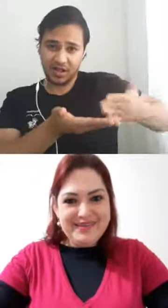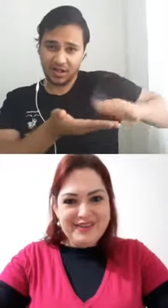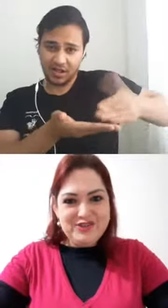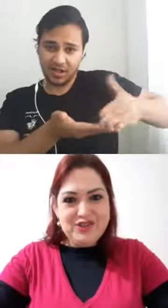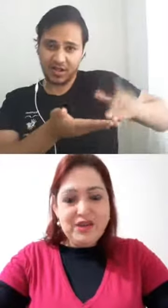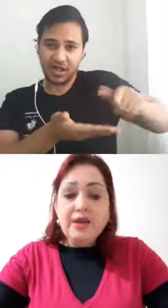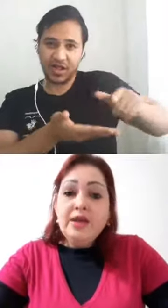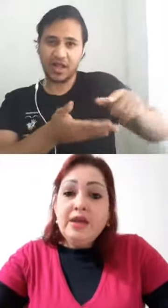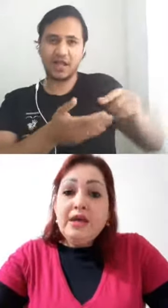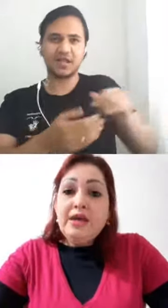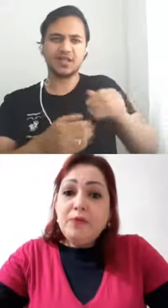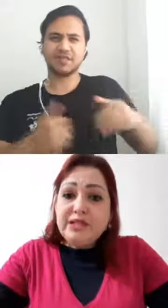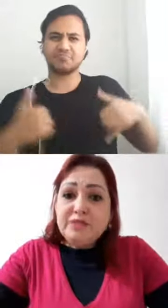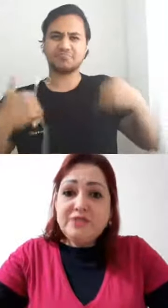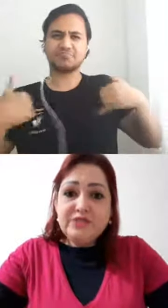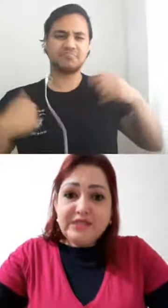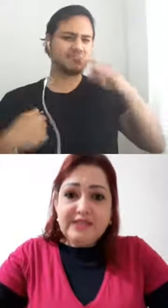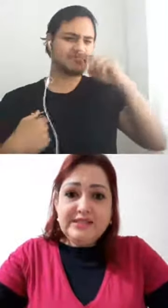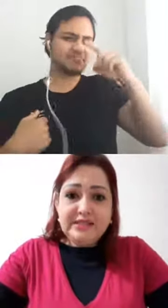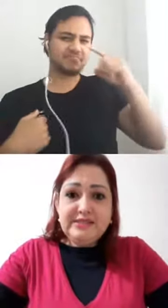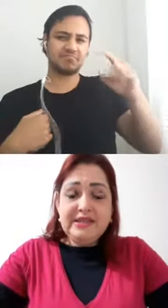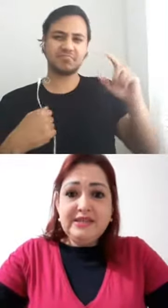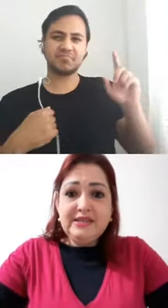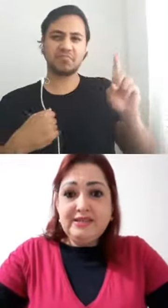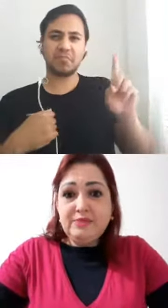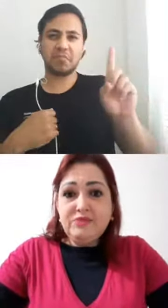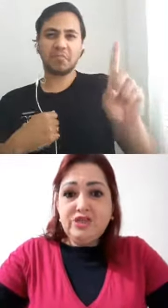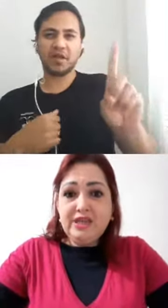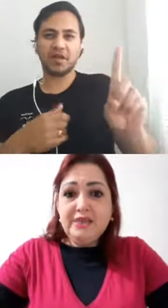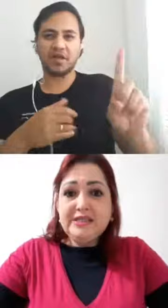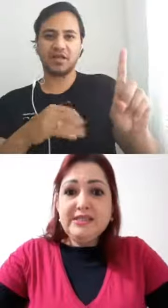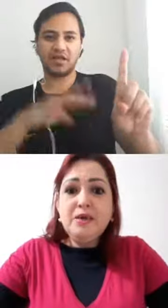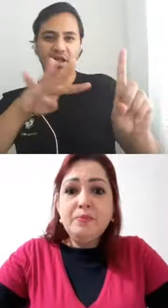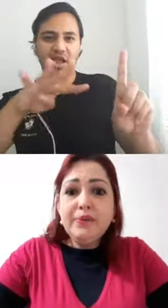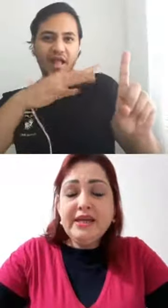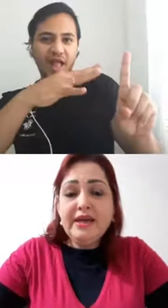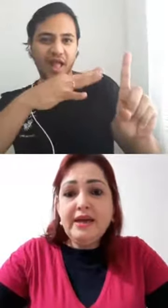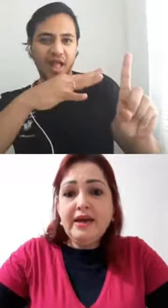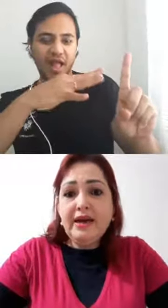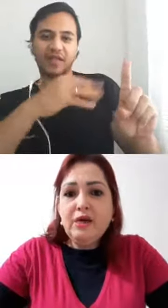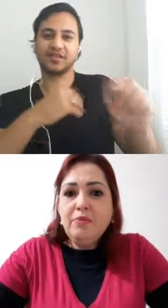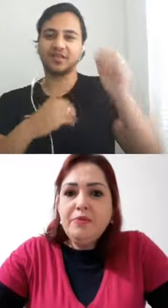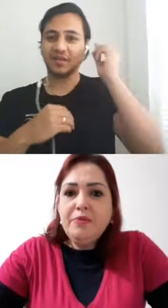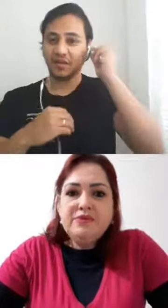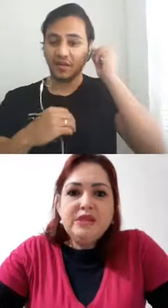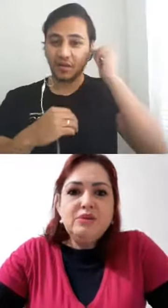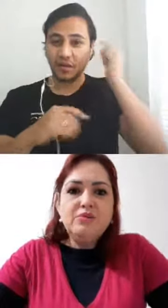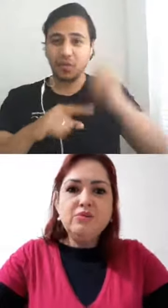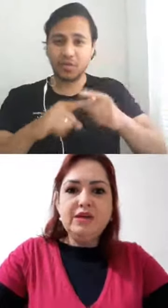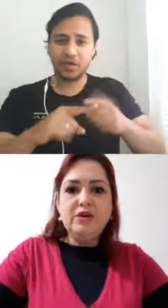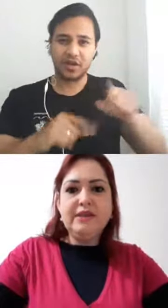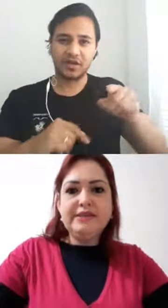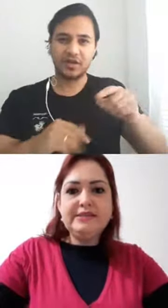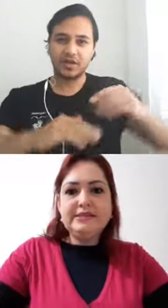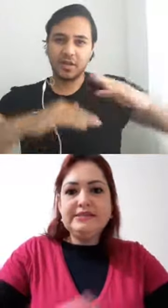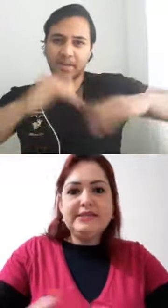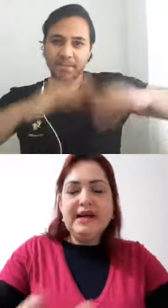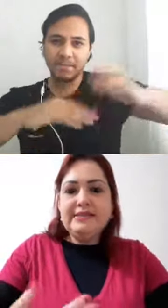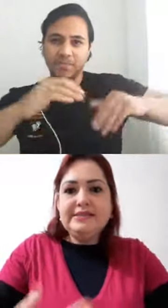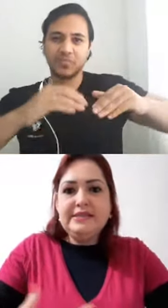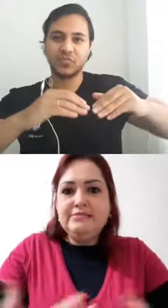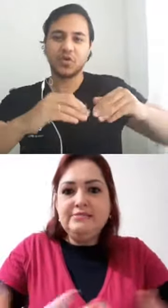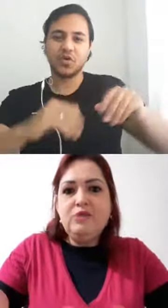na frente. E muitas pessoas querem ser intérprete de Libras porque é uma profissão que agora